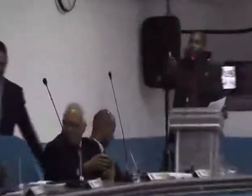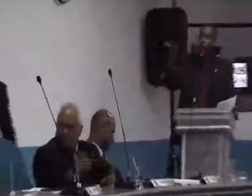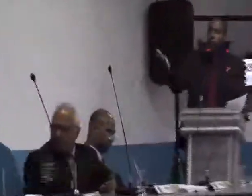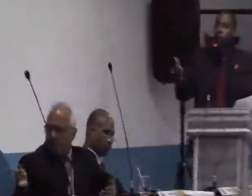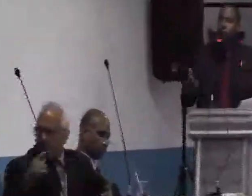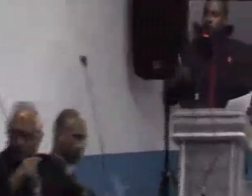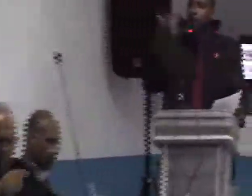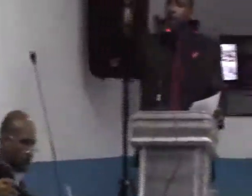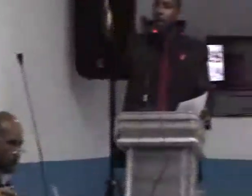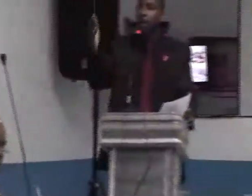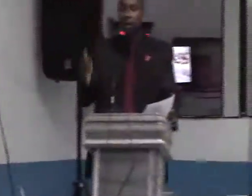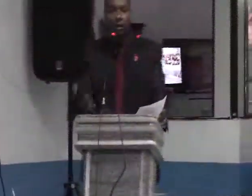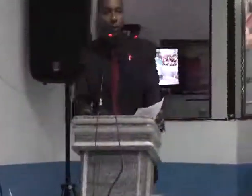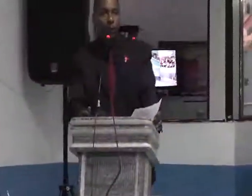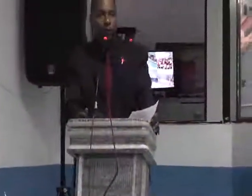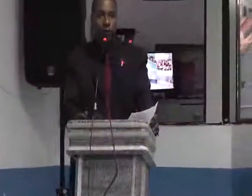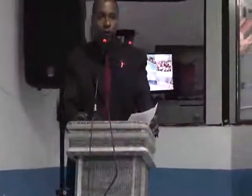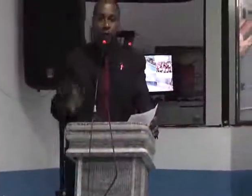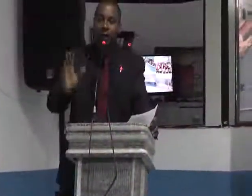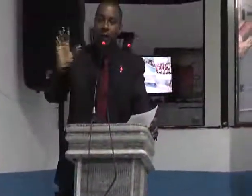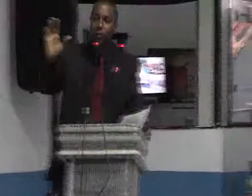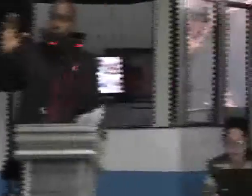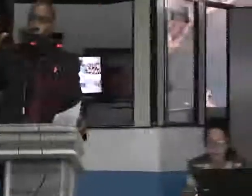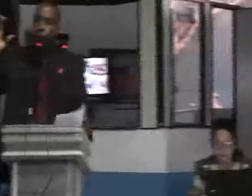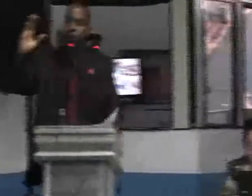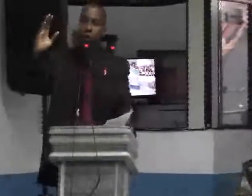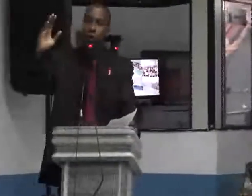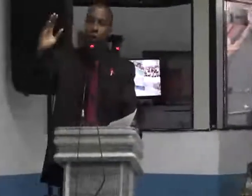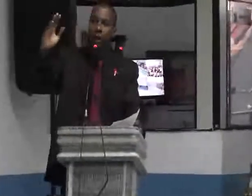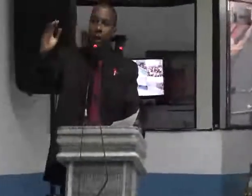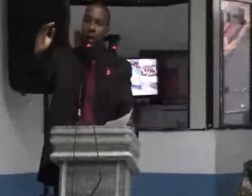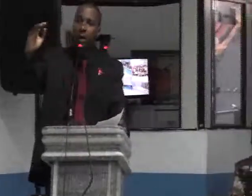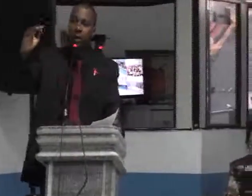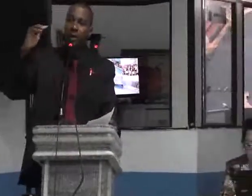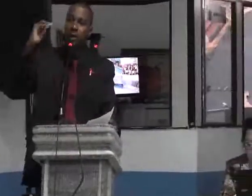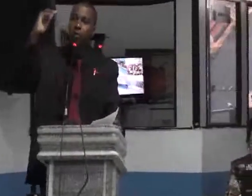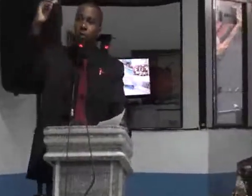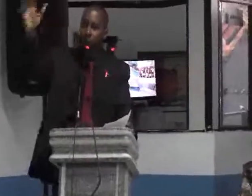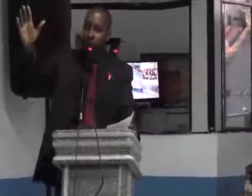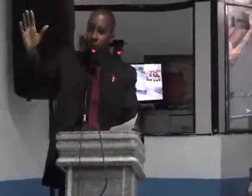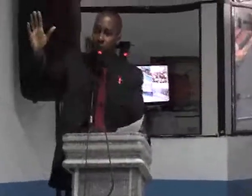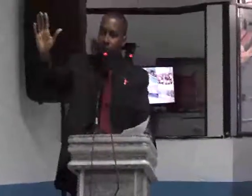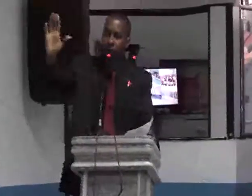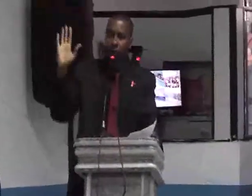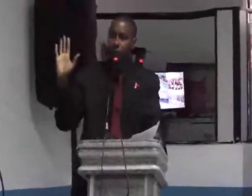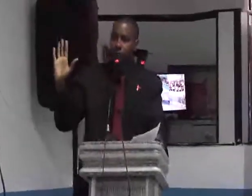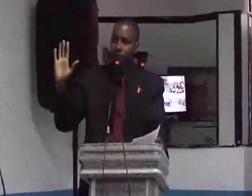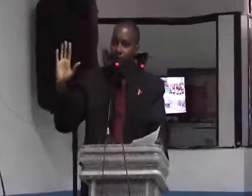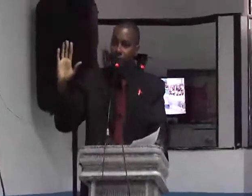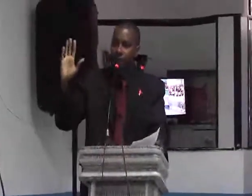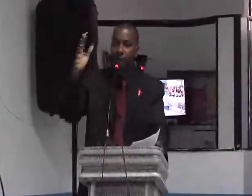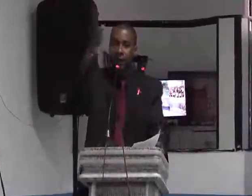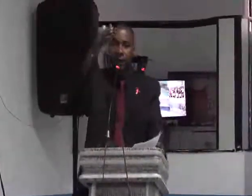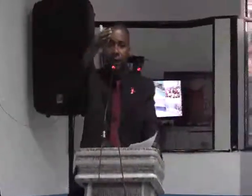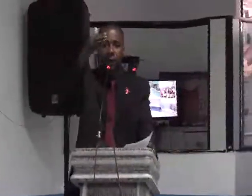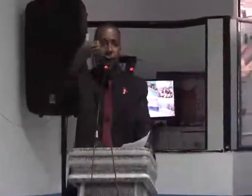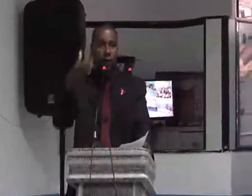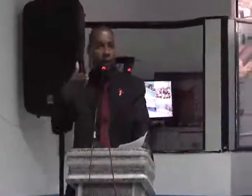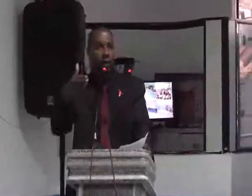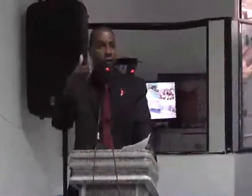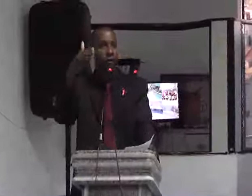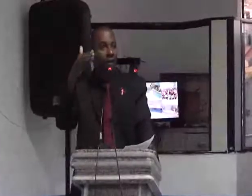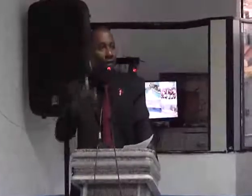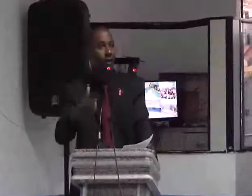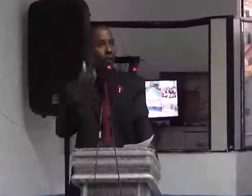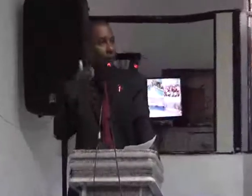está querendo fazer a ferrovia sem ter o Porto Sul. A questão do Porto Sul é uma outra discussão. Não tem jeito. Essa